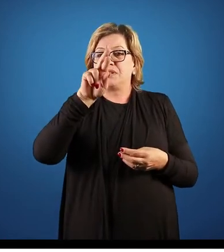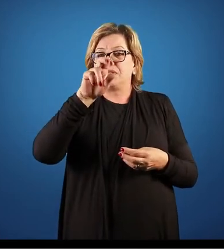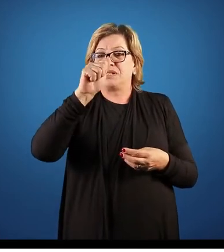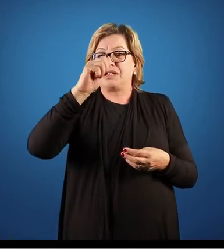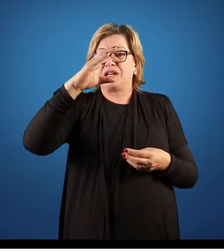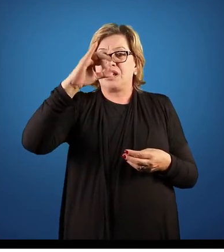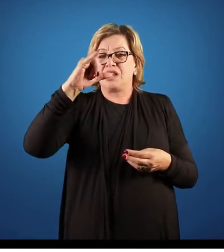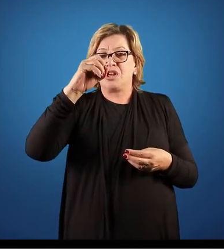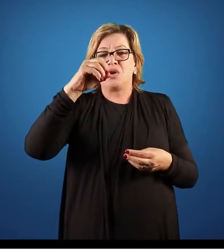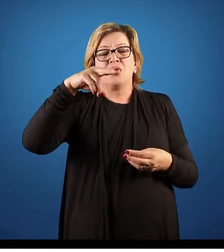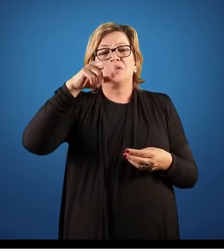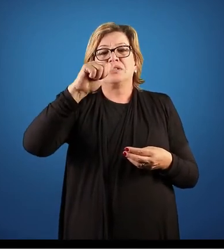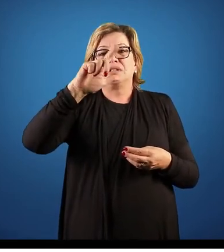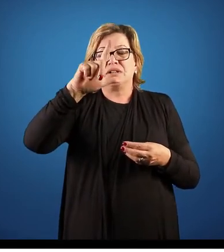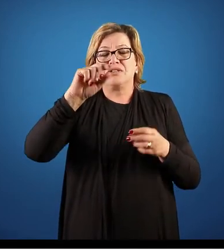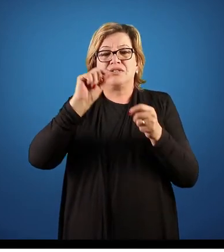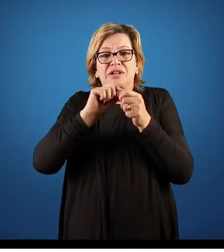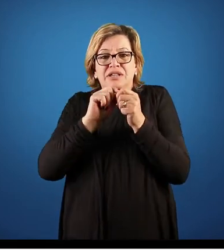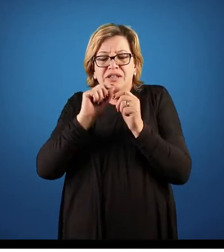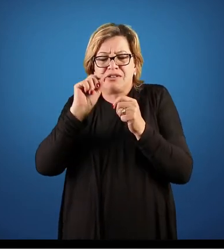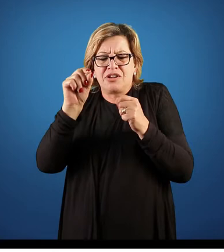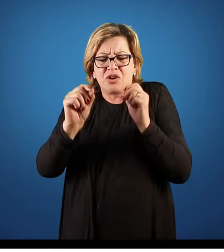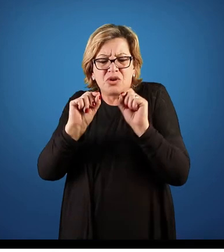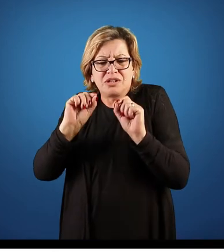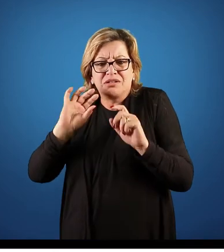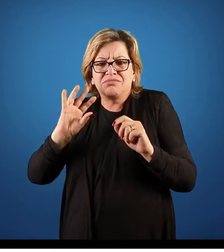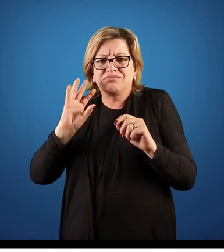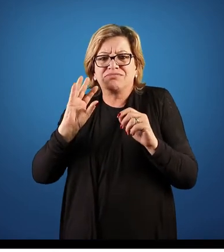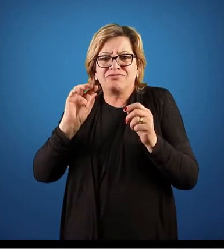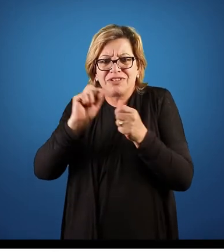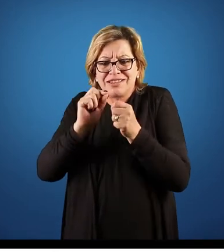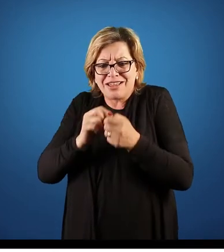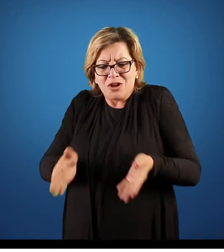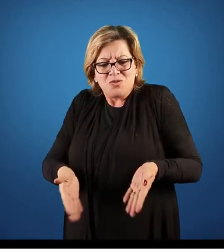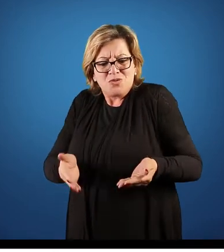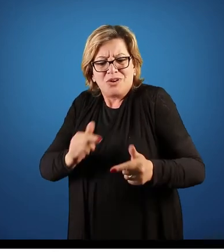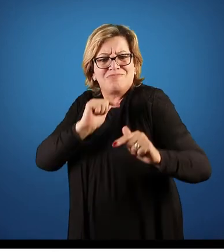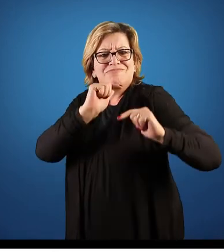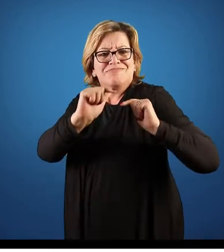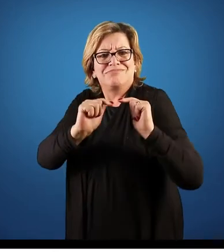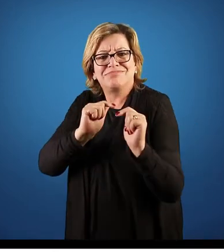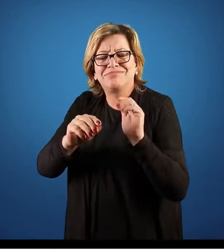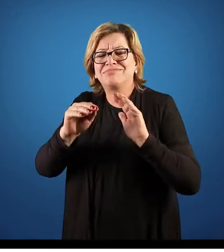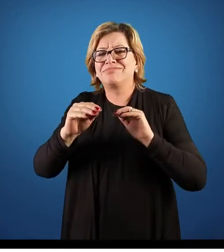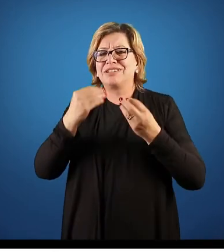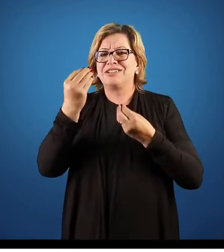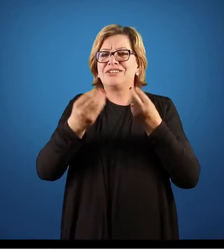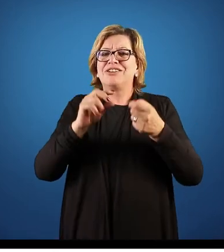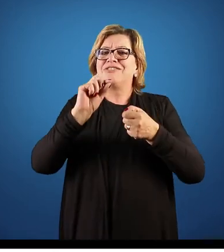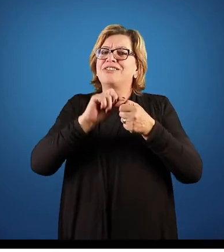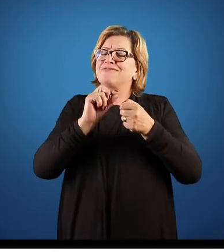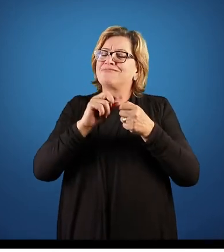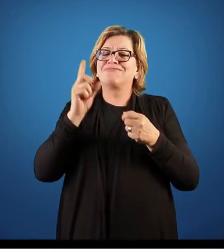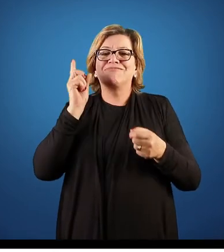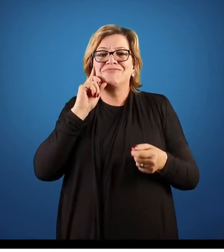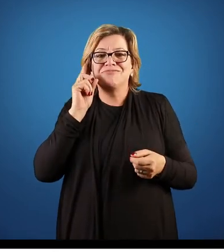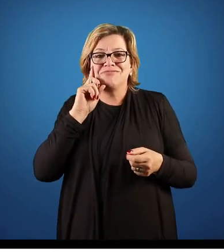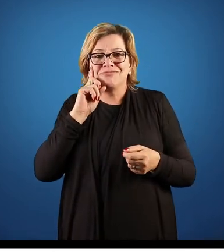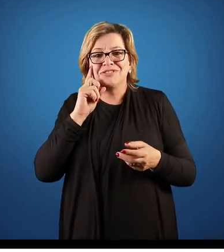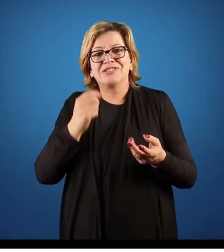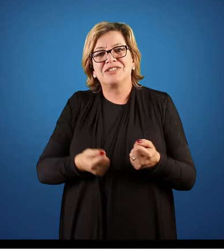com que as coisas aconteçam dentro da organização que é aquela coisa do dia a dia o trabalho é a programação que eu tenho que cumprir o meu dia a dia há